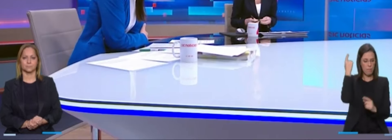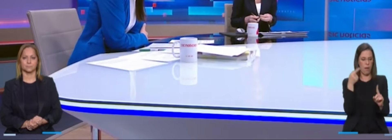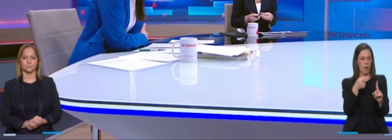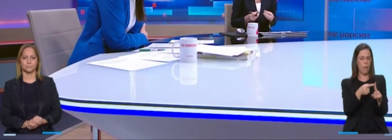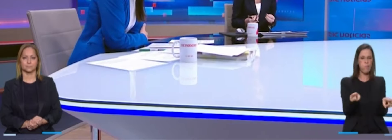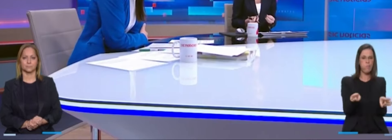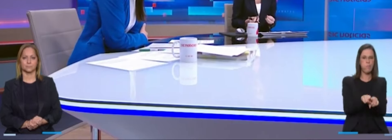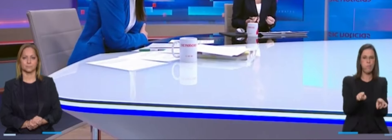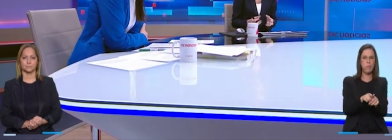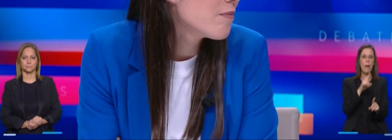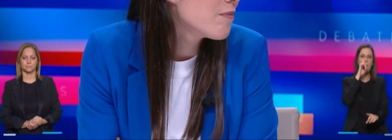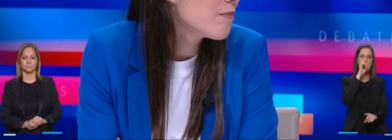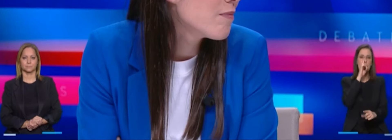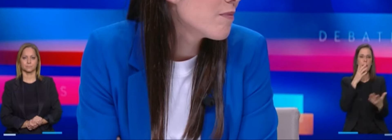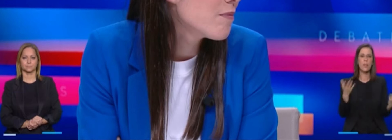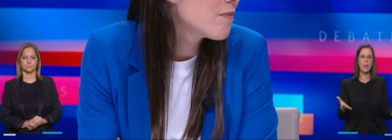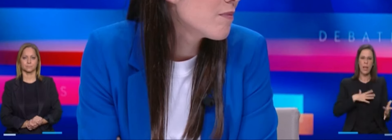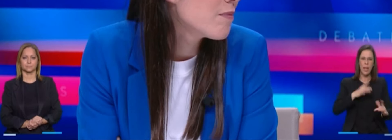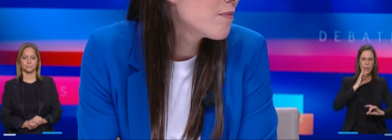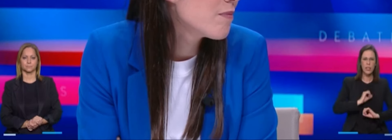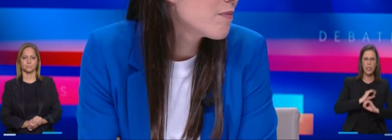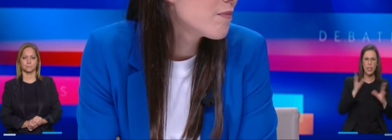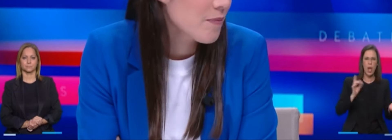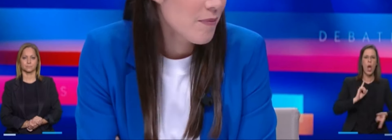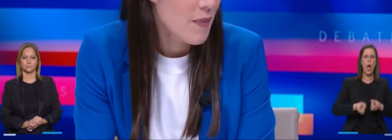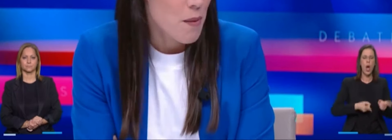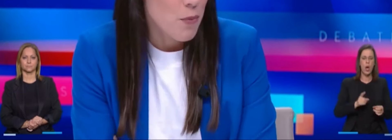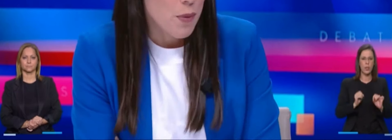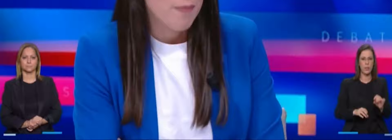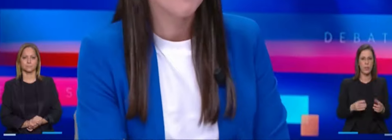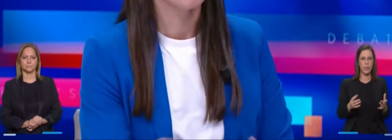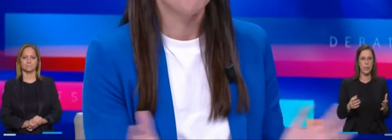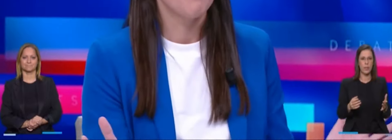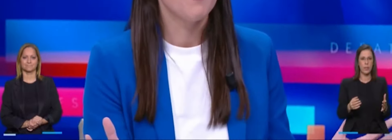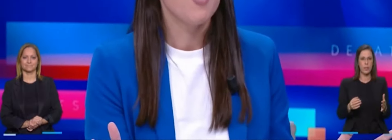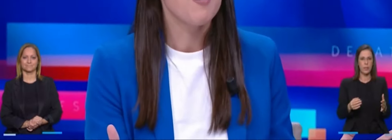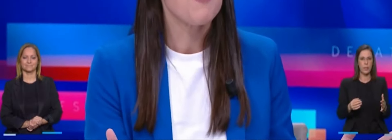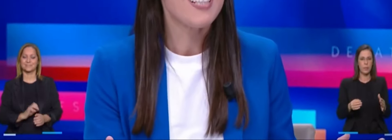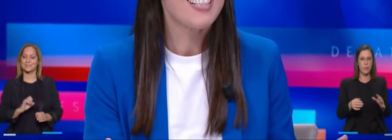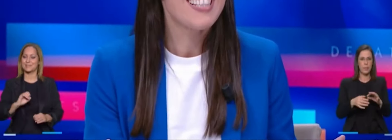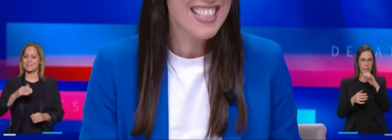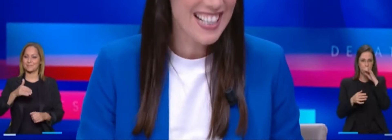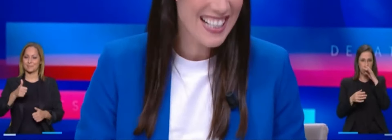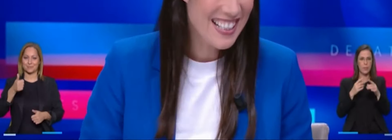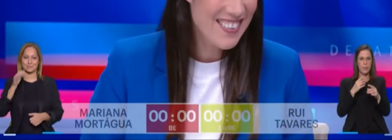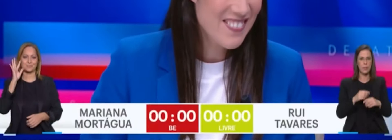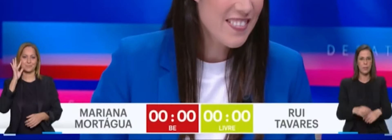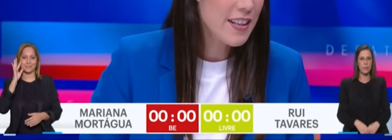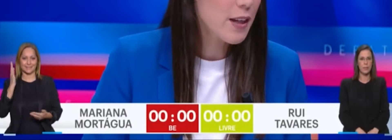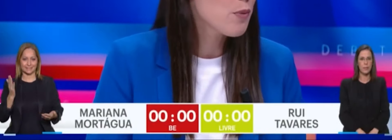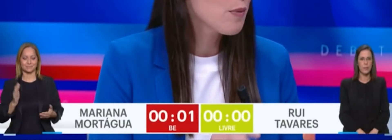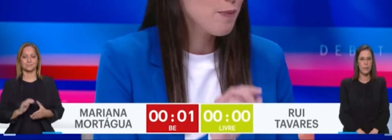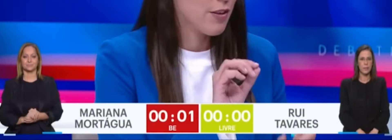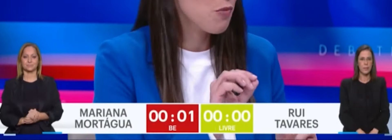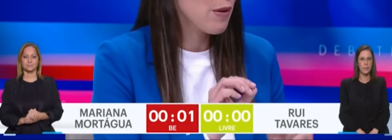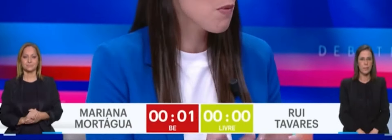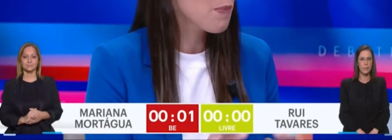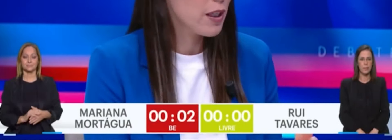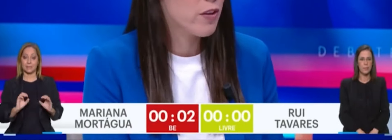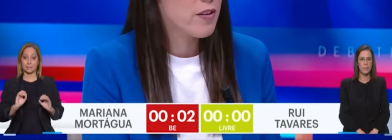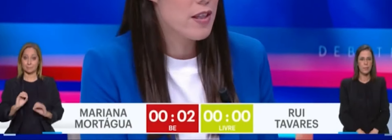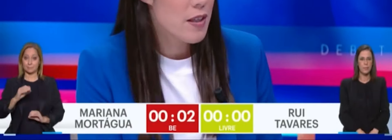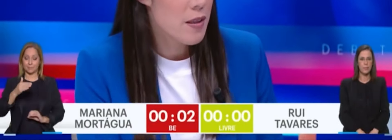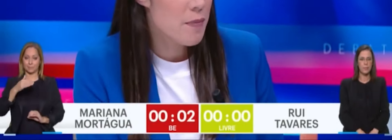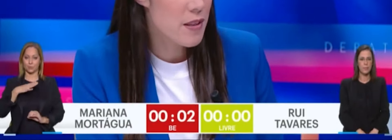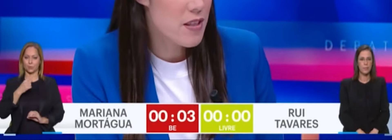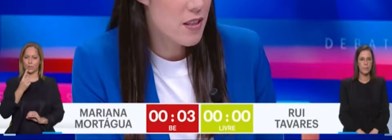de ser mentirosa quero esclarecer exatamente o que é que aconteceu bom primeiro lugar boa tarde hh quero antes de mais uma